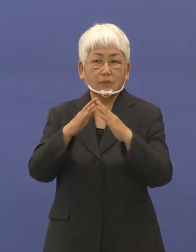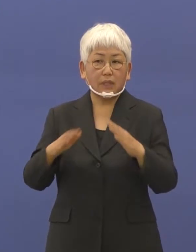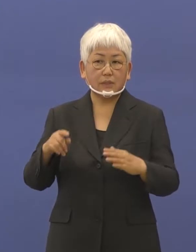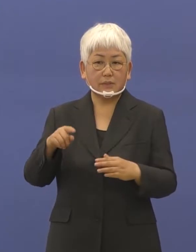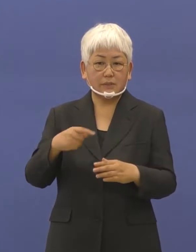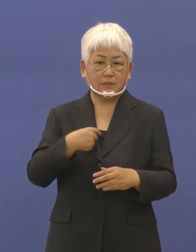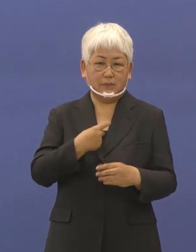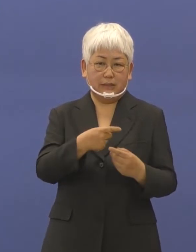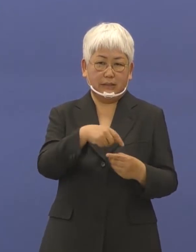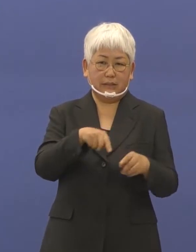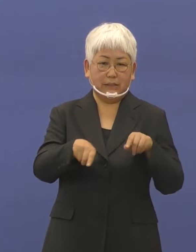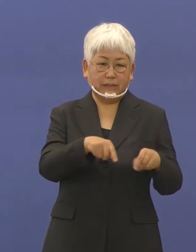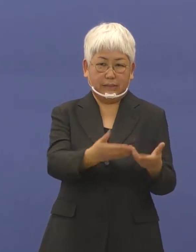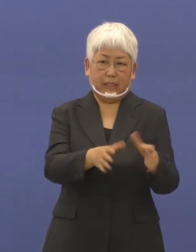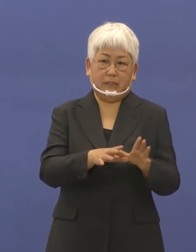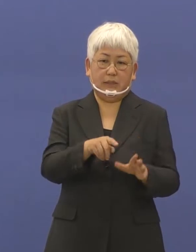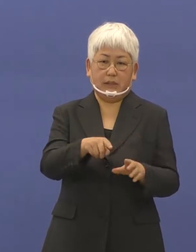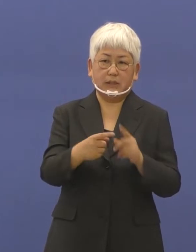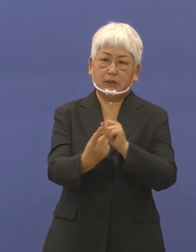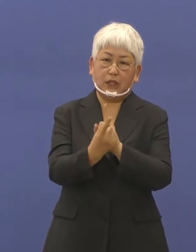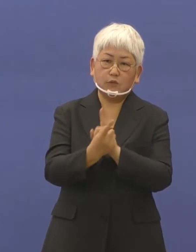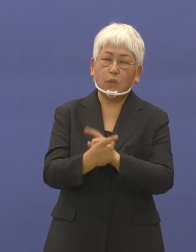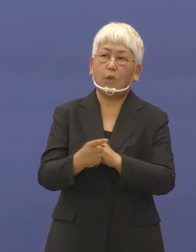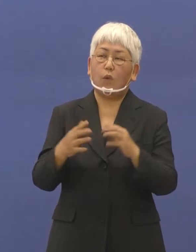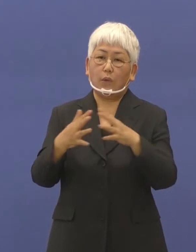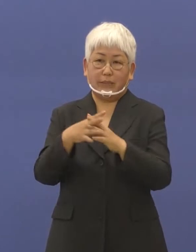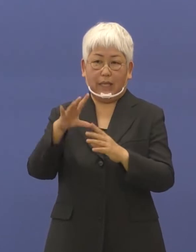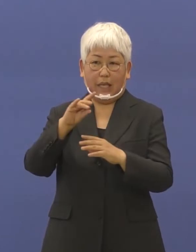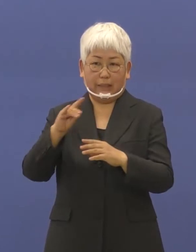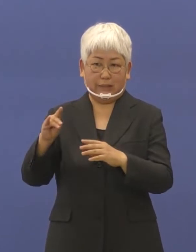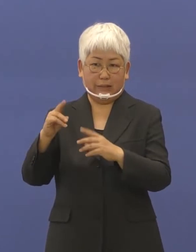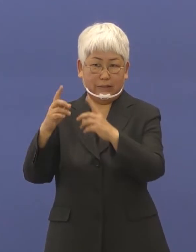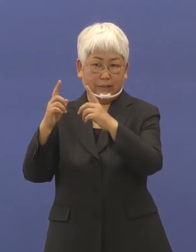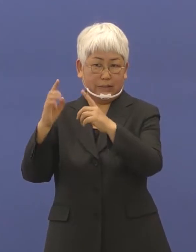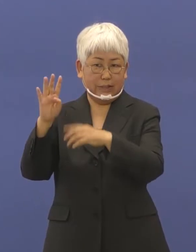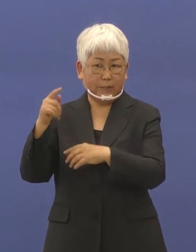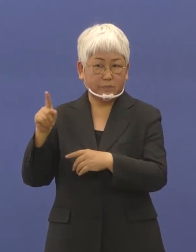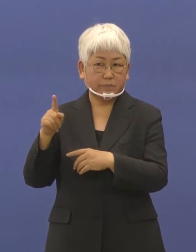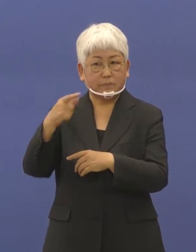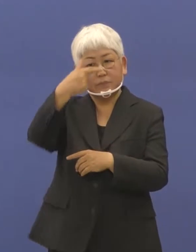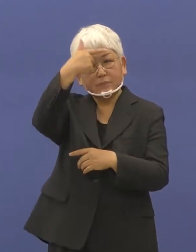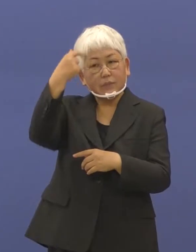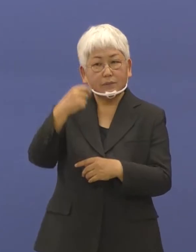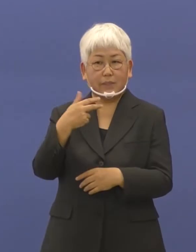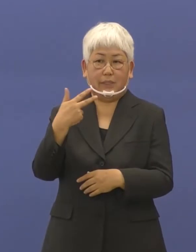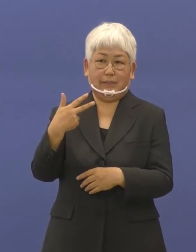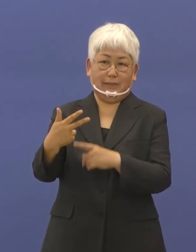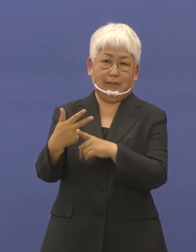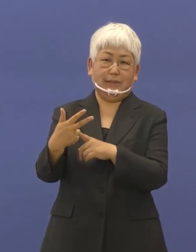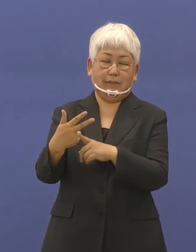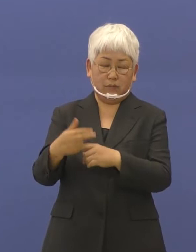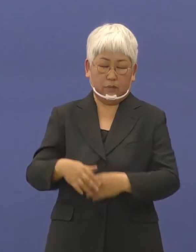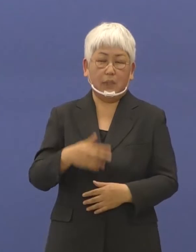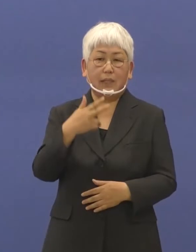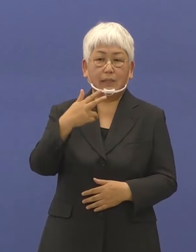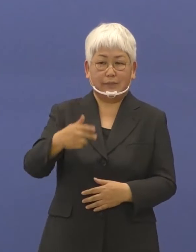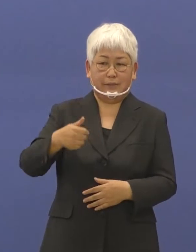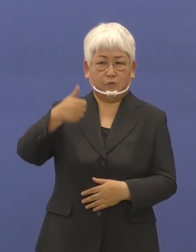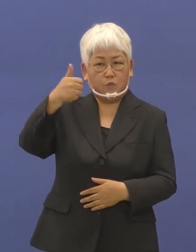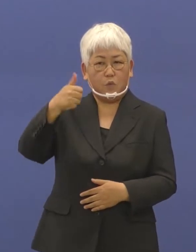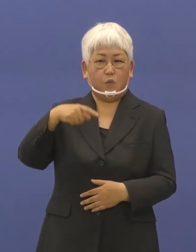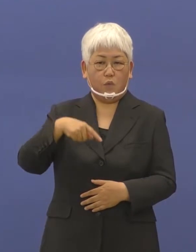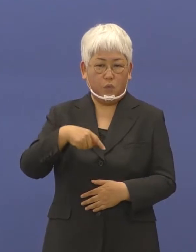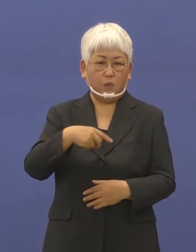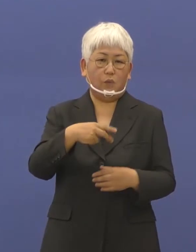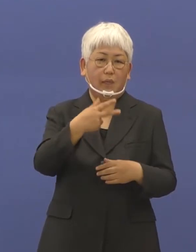治体の対応というところで、その宮城県の場合ですと、例えばその仙台市では市長が市内の小中学校や高校に